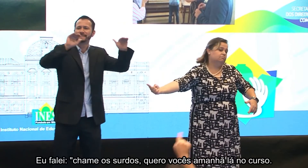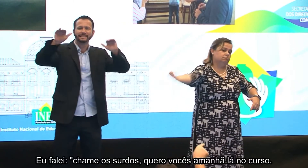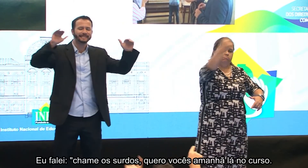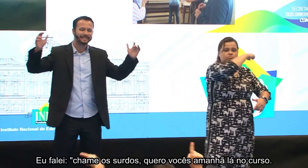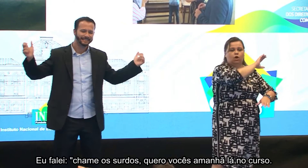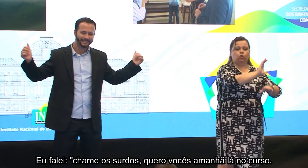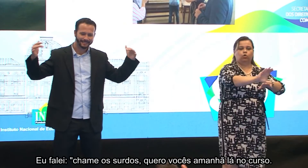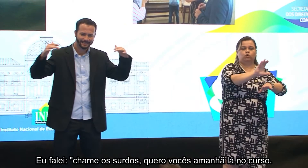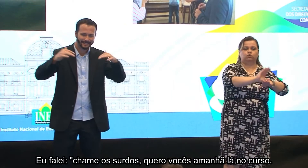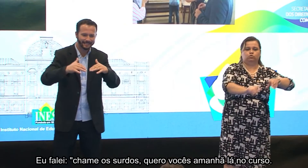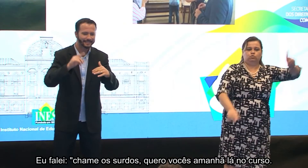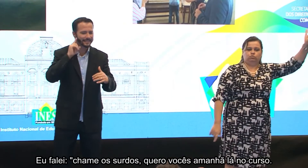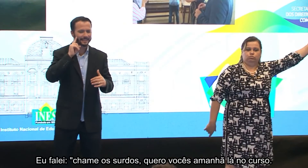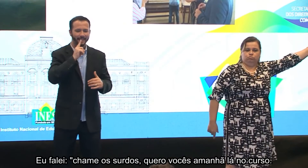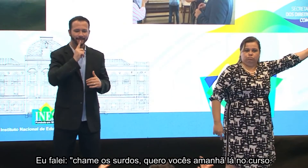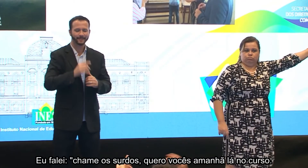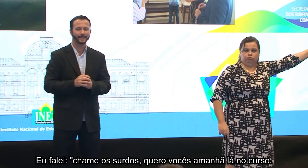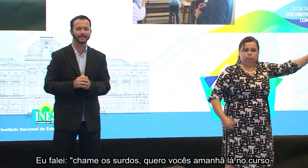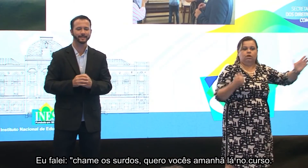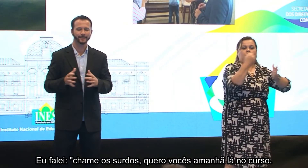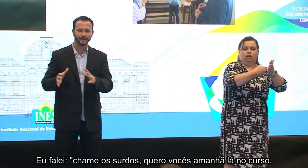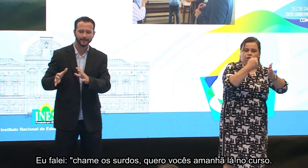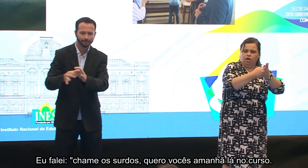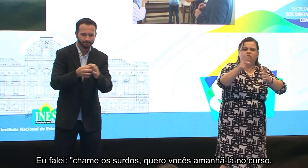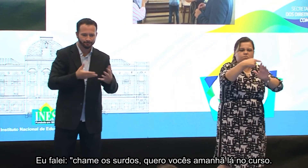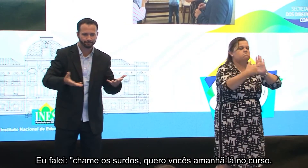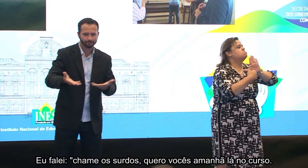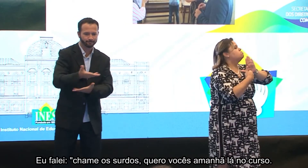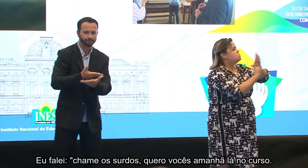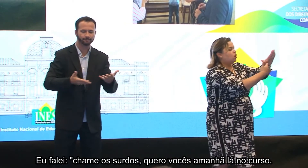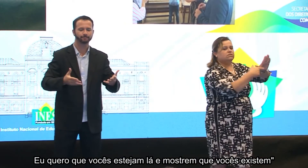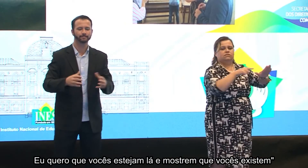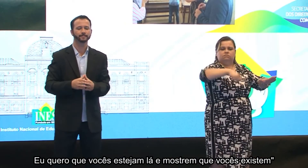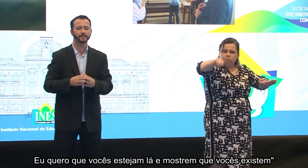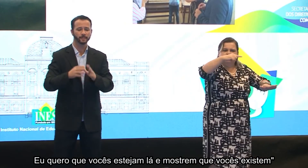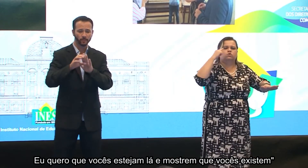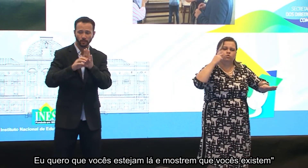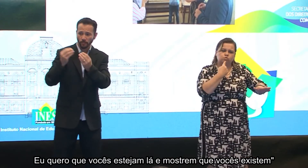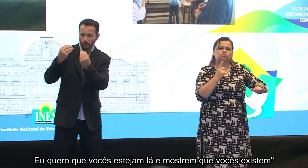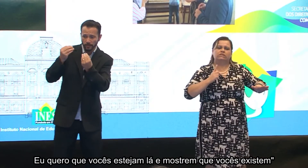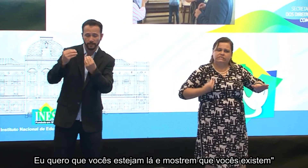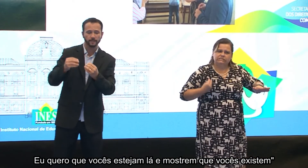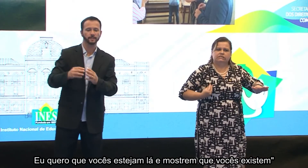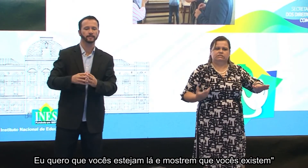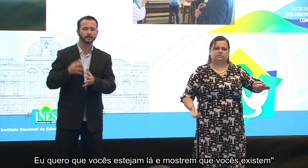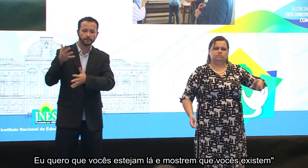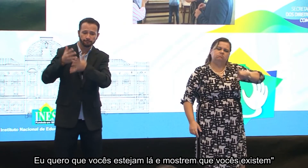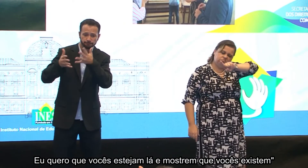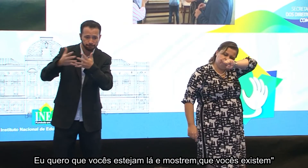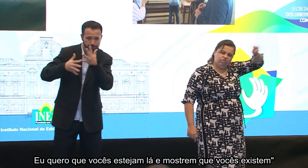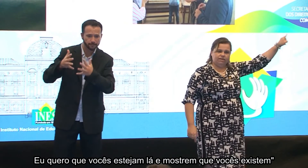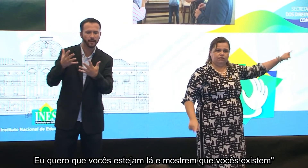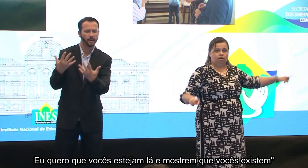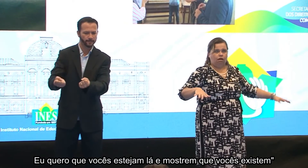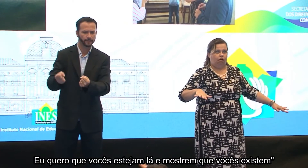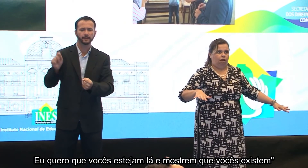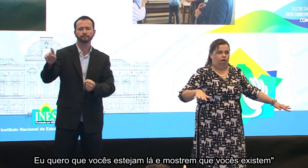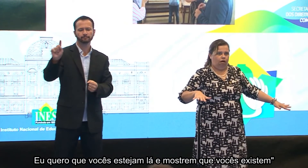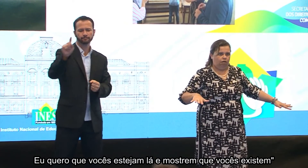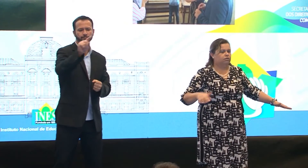E eu falei, chame os surdos, eu quero vocês amanhã lá no curso. Eu quero que vocês estejam lá e que mostre que vocês existem.